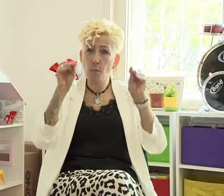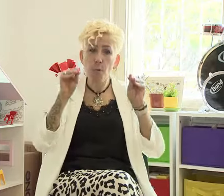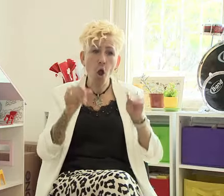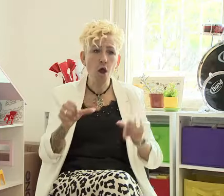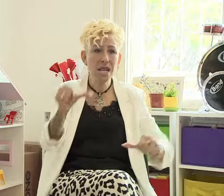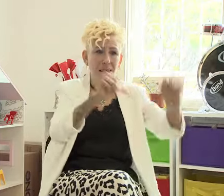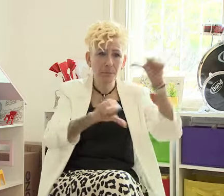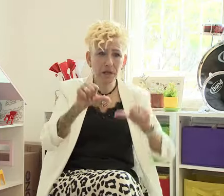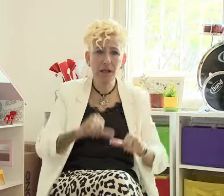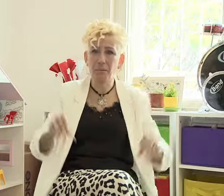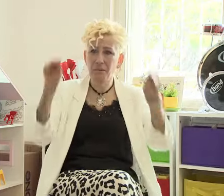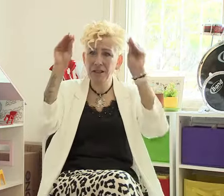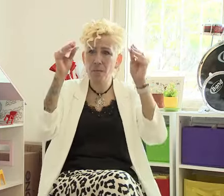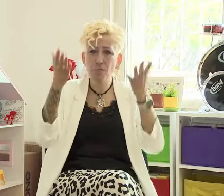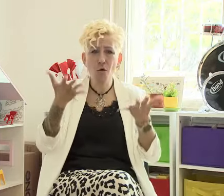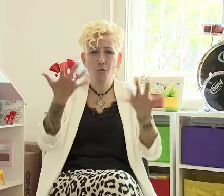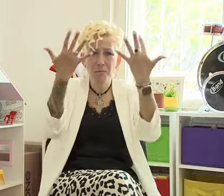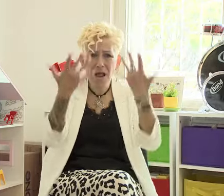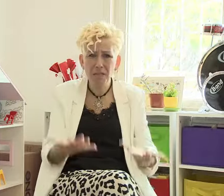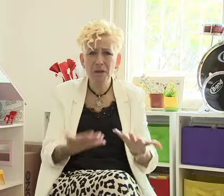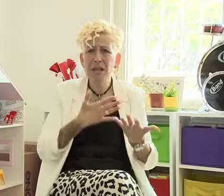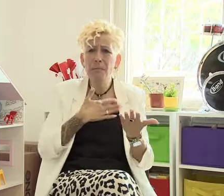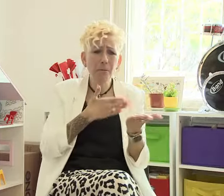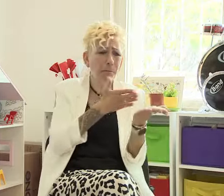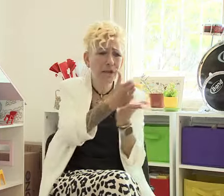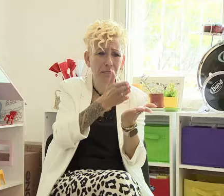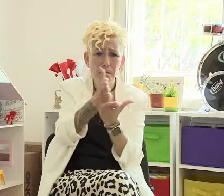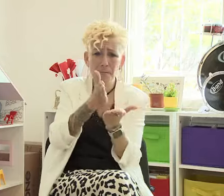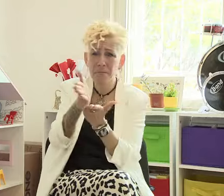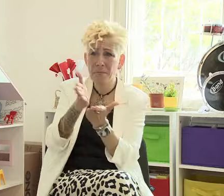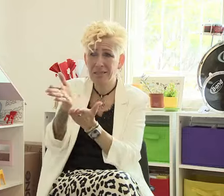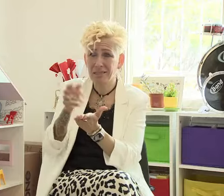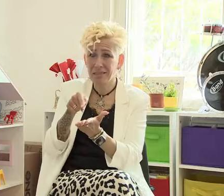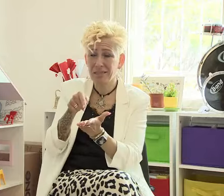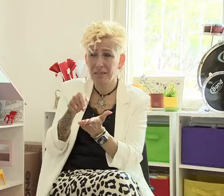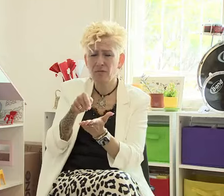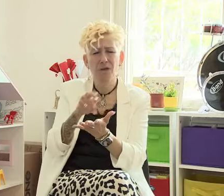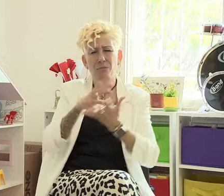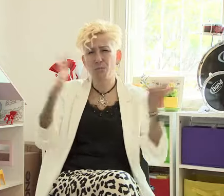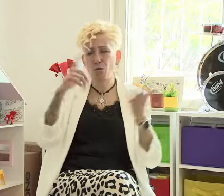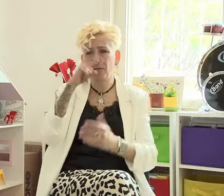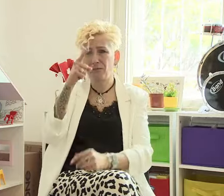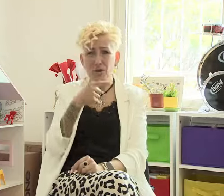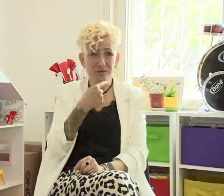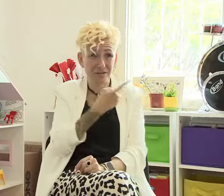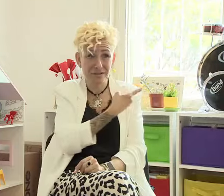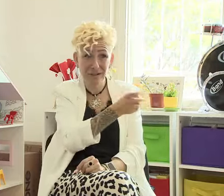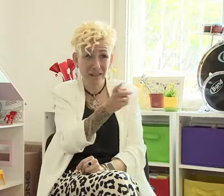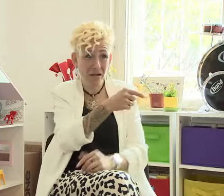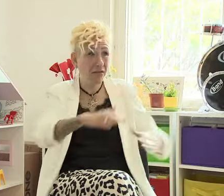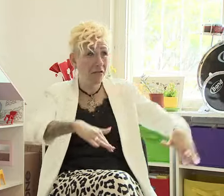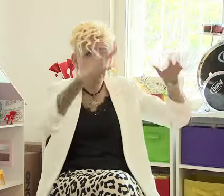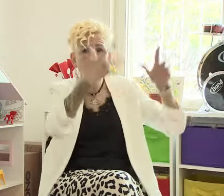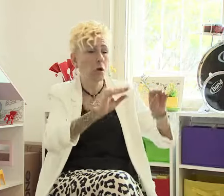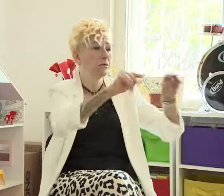Например, да има педагог по химия, по математика, по различните предмети. Това е изключително важно за децата и тяхното